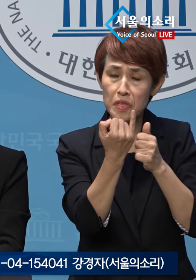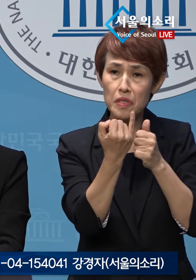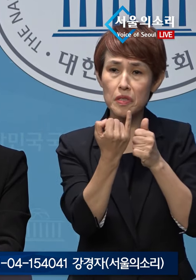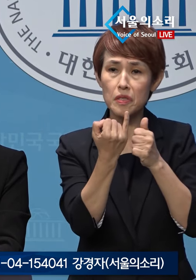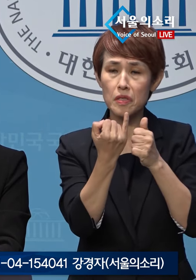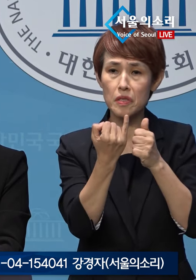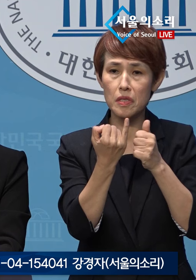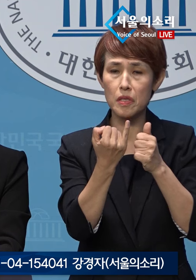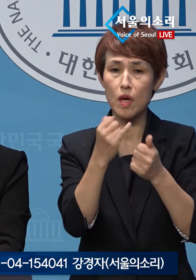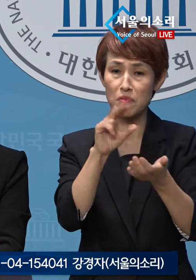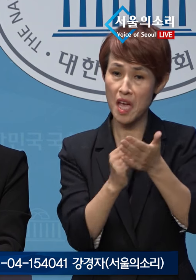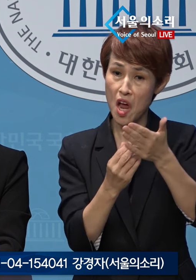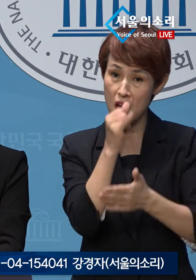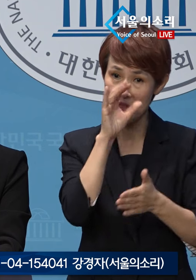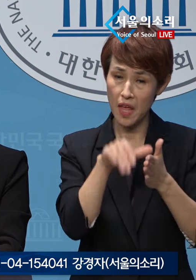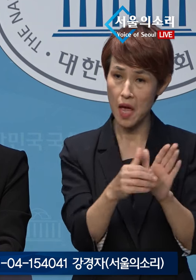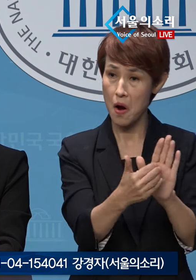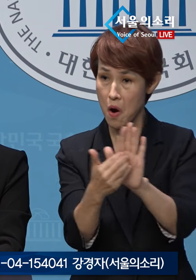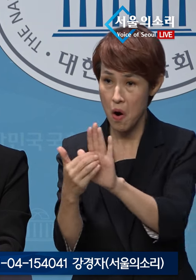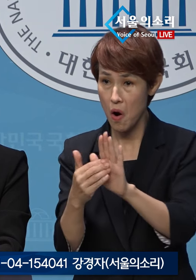민원 처리 센터가 되었습니까?